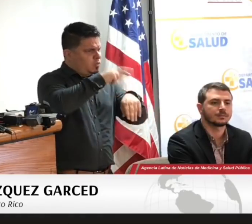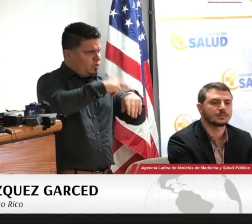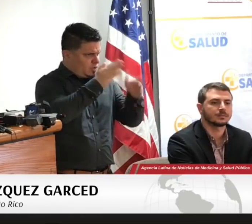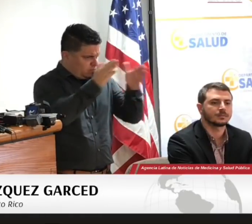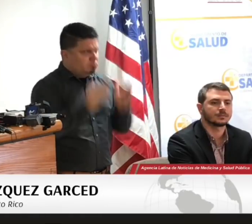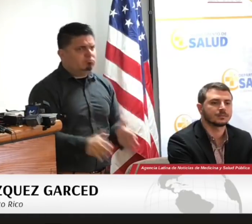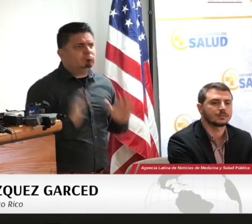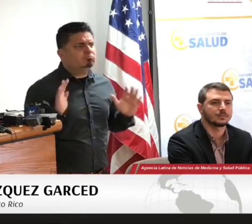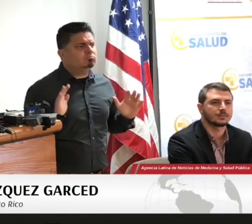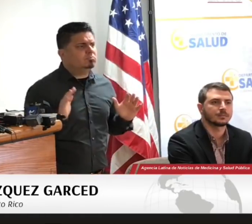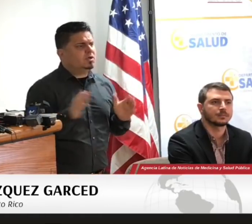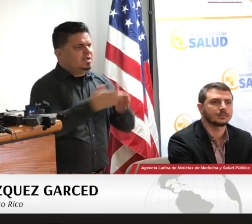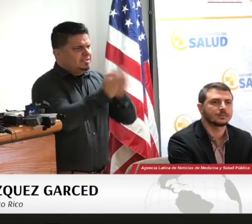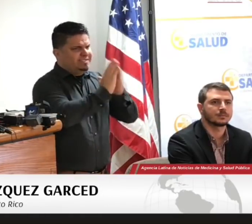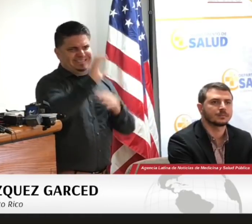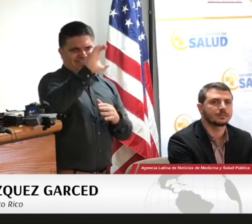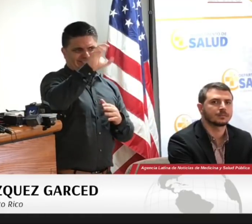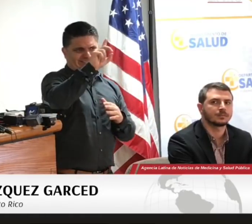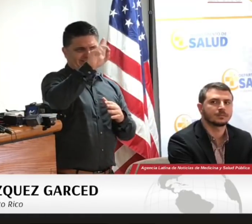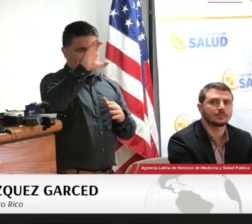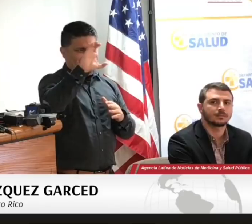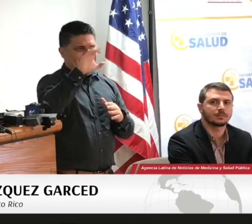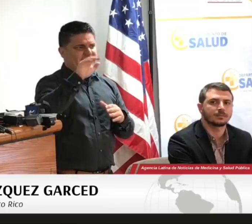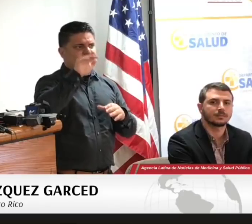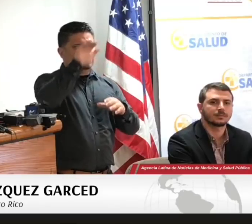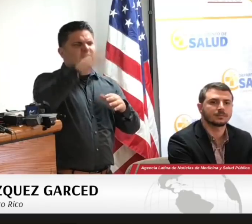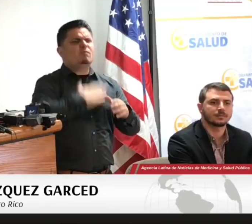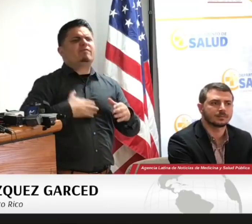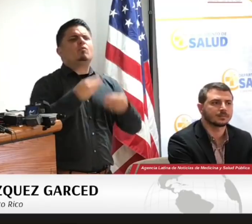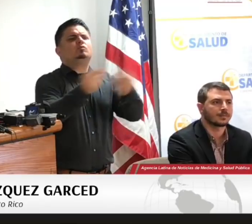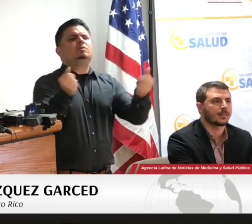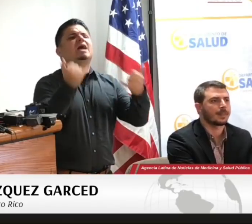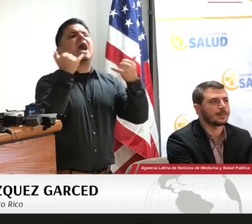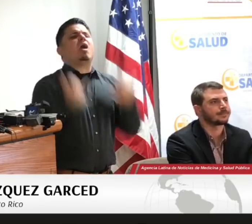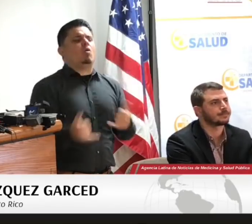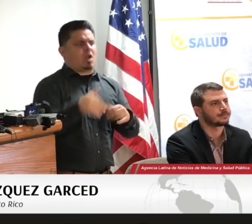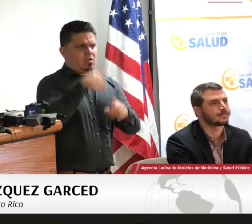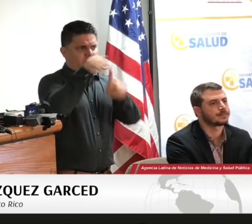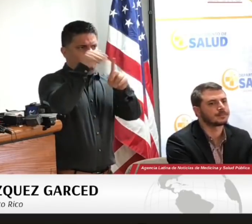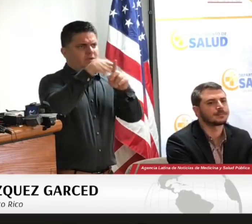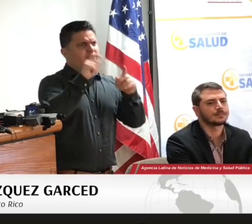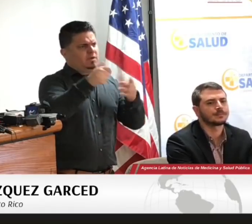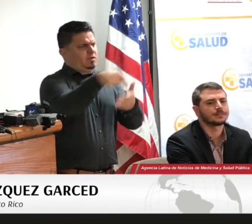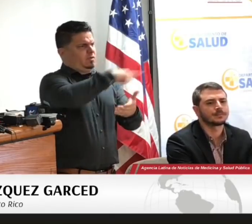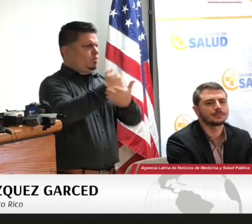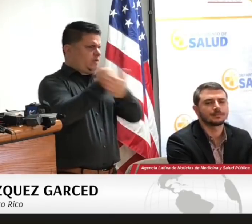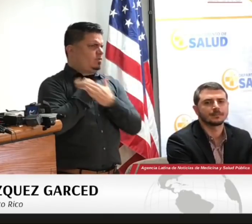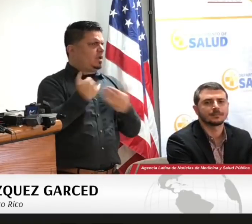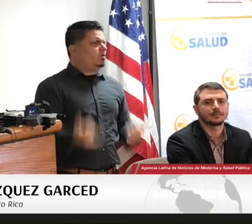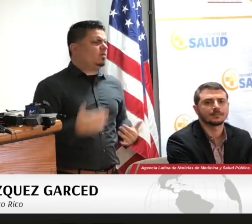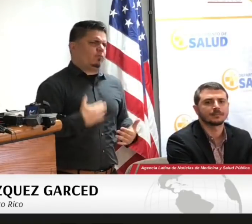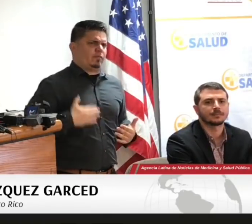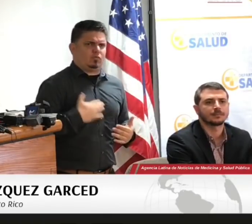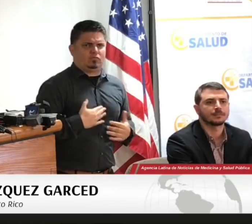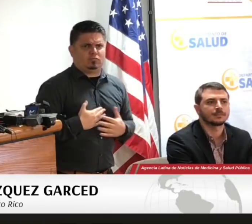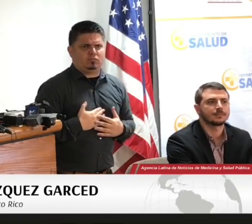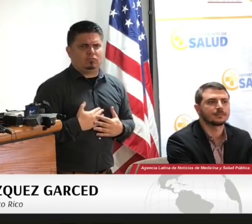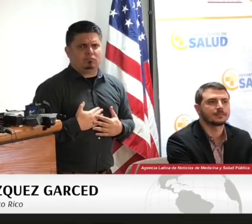que resuelva esa situación lo antes posible en beneficio de nuestro pueblo puertorriqueño.